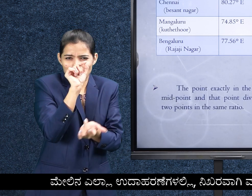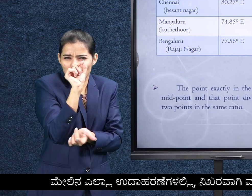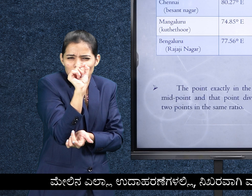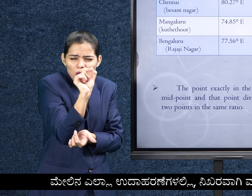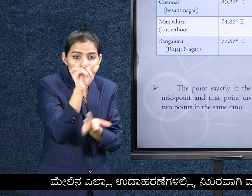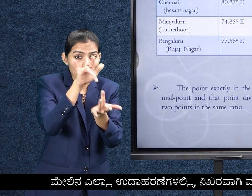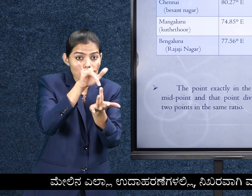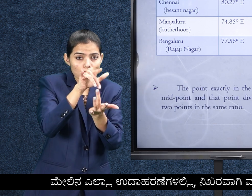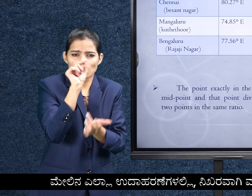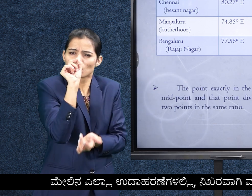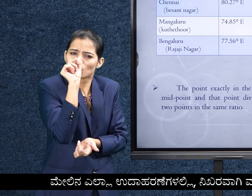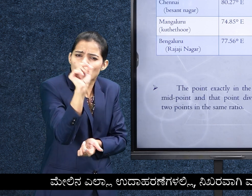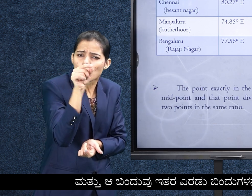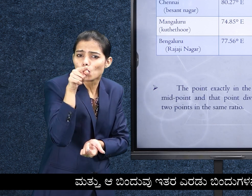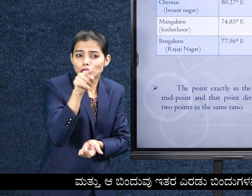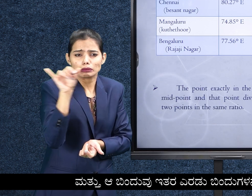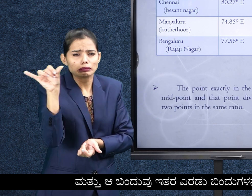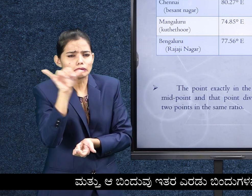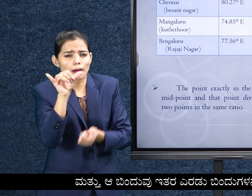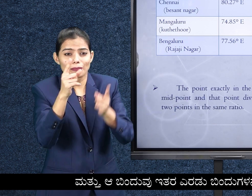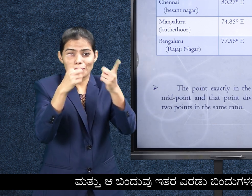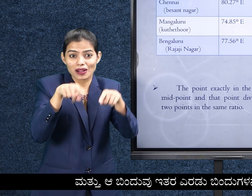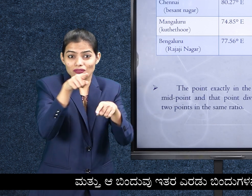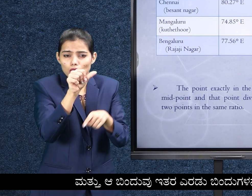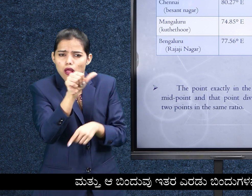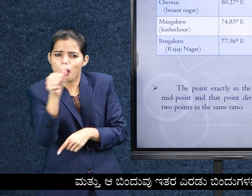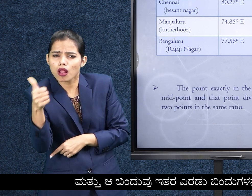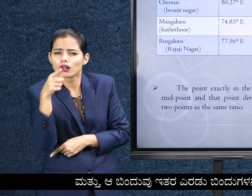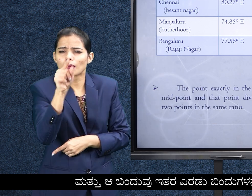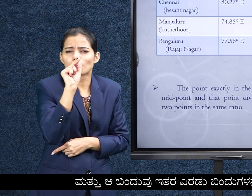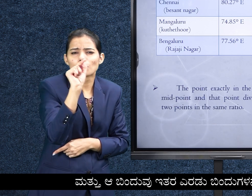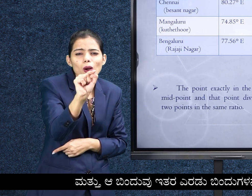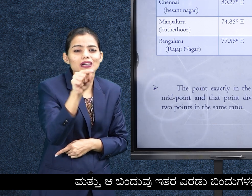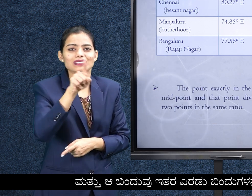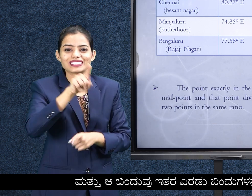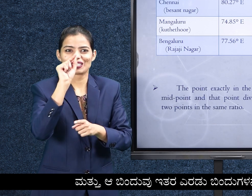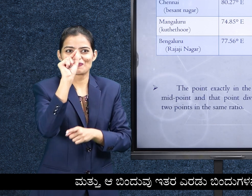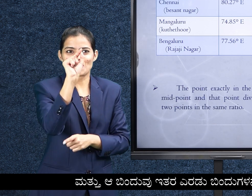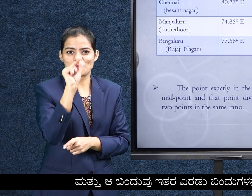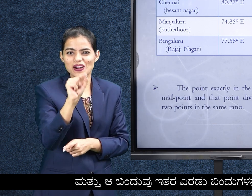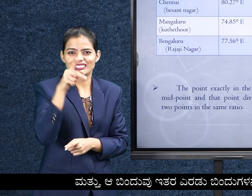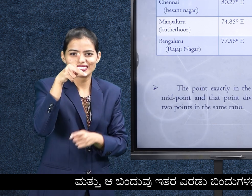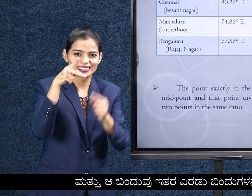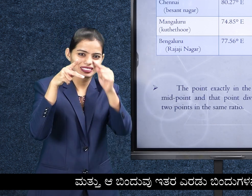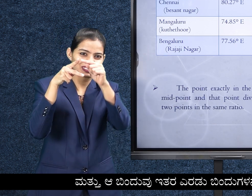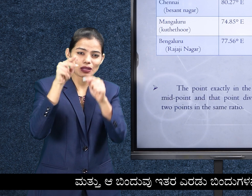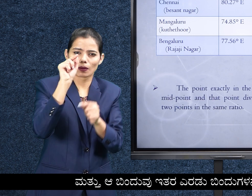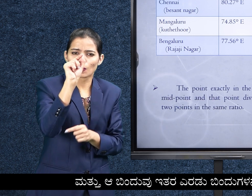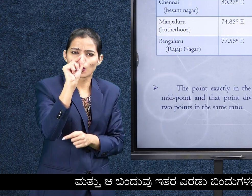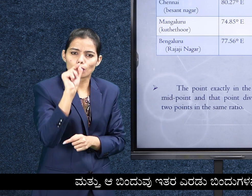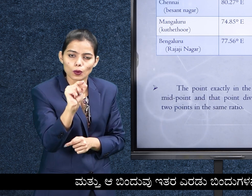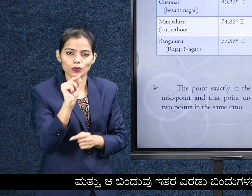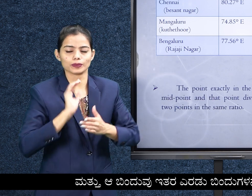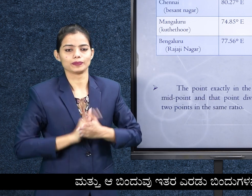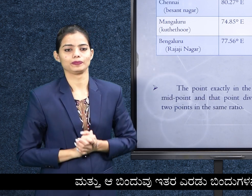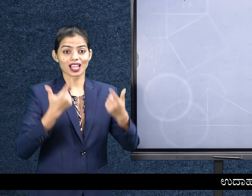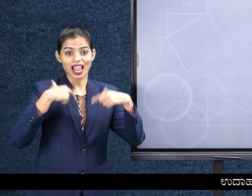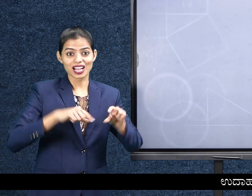ಬಿಂದುವು ಮಧ್ಯಬಿಂದುವಾಗಿದೆ ಮತ್ತು ಆ ಬಿಂದುವು ಇತರ ಎರಡು ಬಿಂದುಗಳನ್ನು ಅದೇ ಅನುಪಾತದಲ್ಲಿ ವಿಭಜಿಸುತ್ತದೆ.